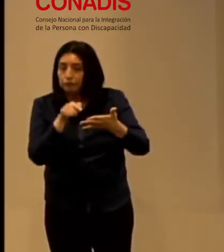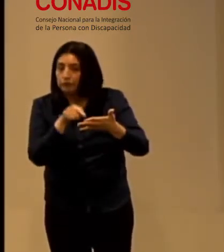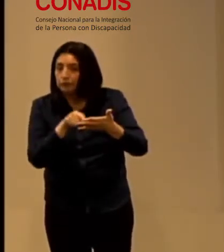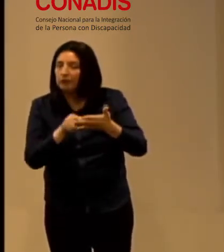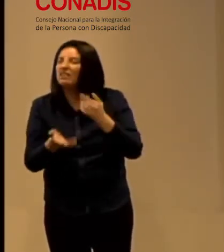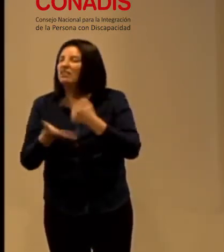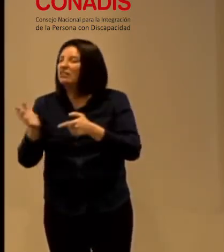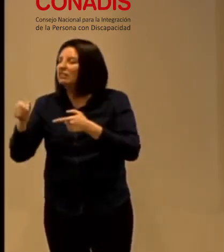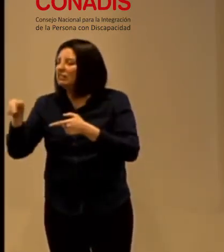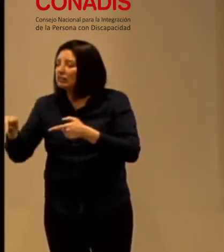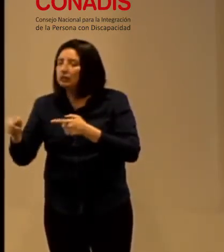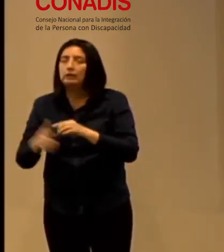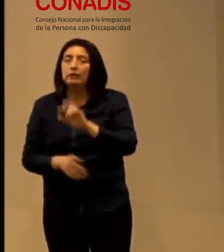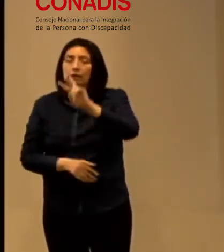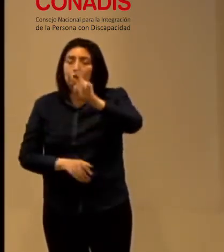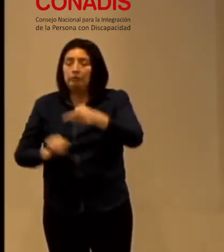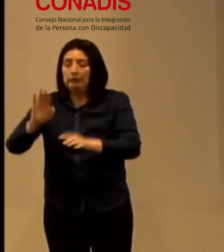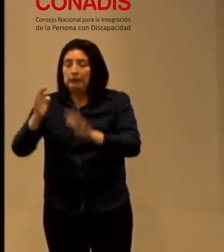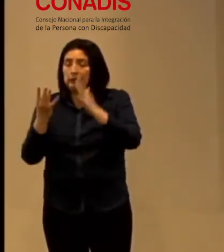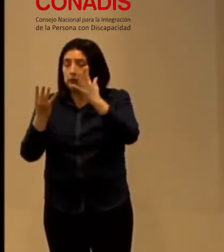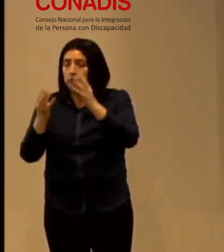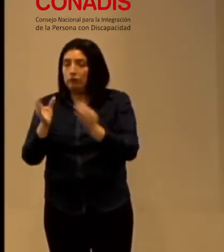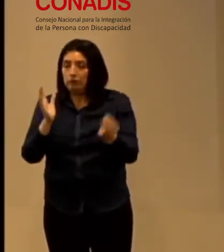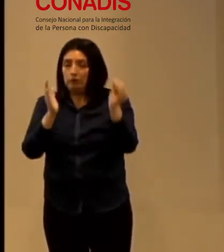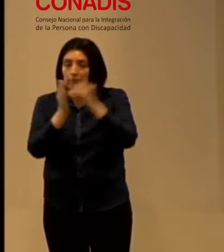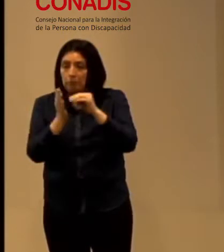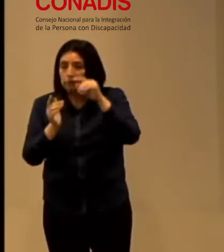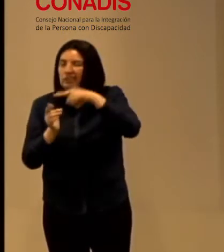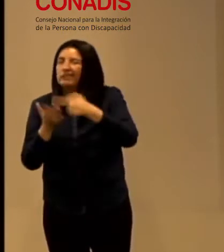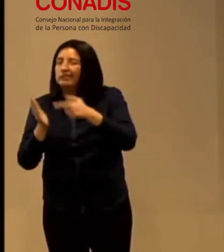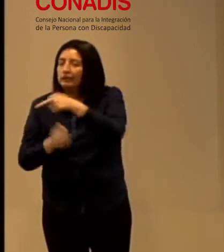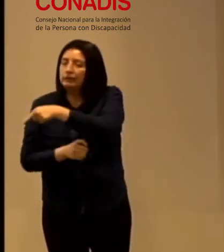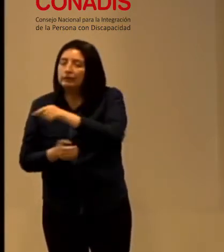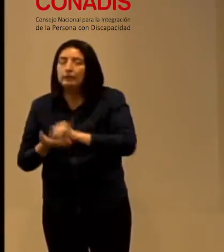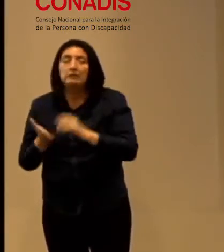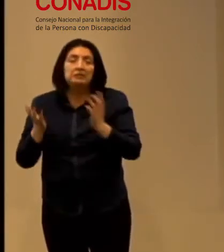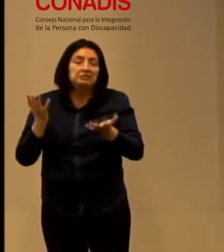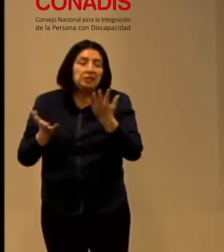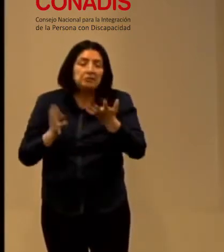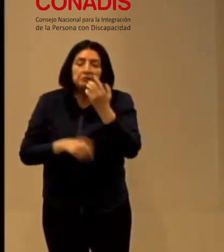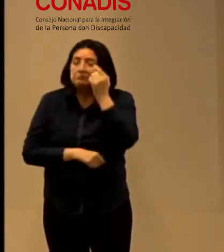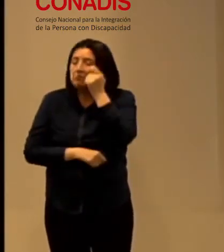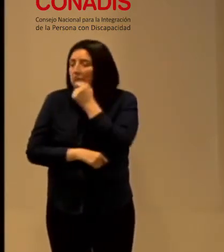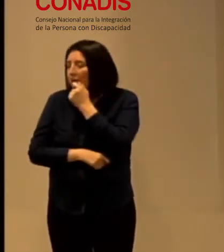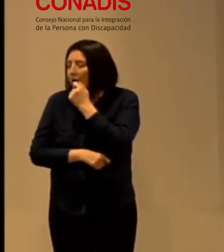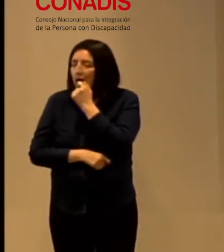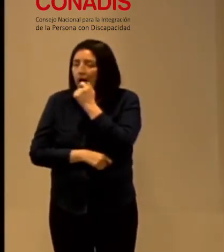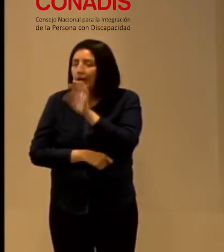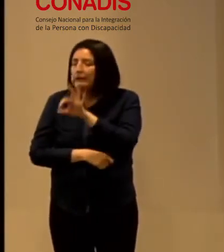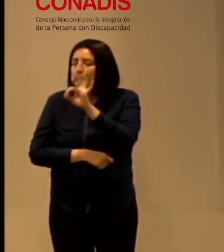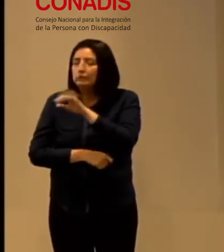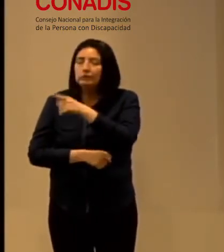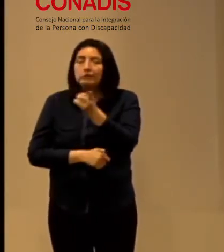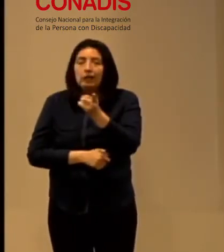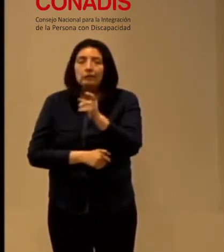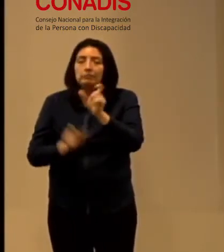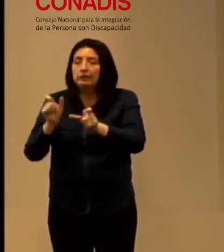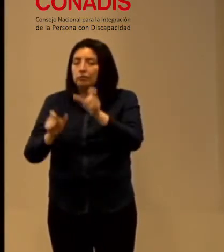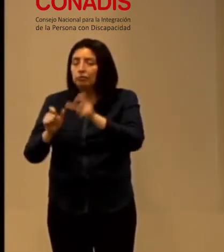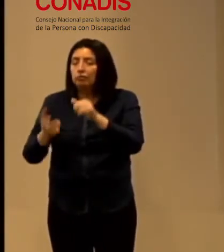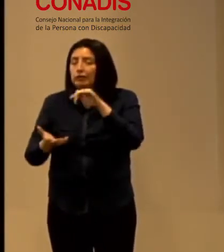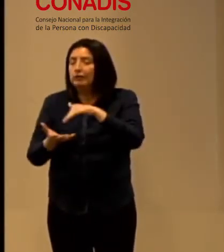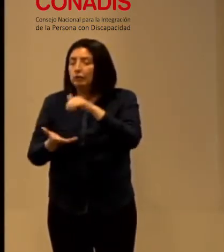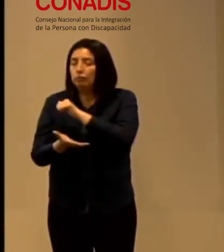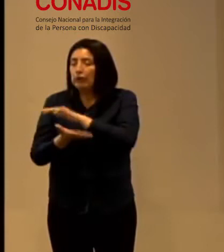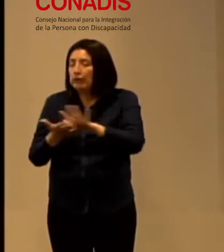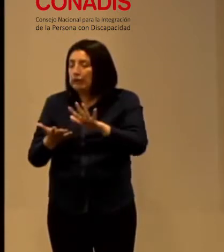se va a incluir en el 2019 que en este plan de trabajo, en caso hayamos identificado que tengamos becarios con discapacidad en